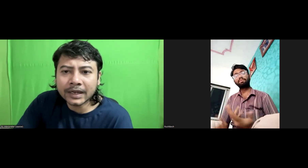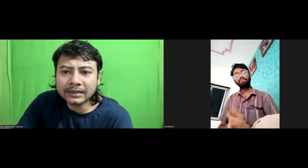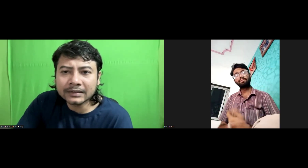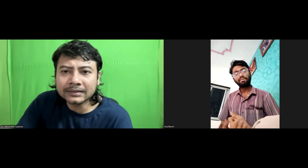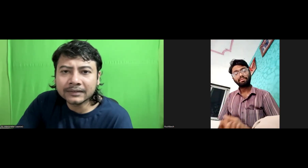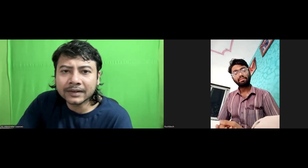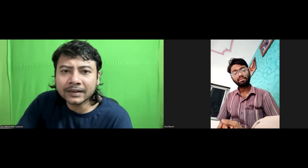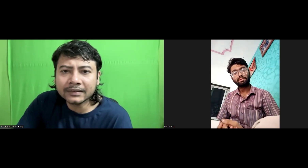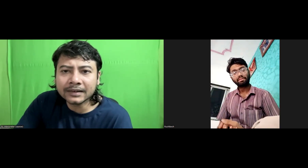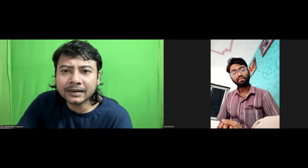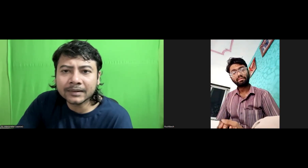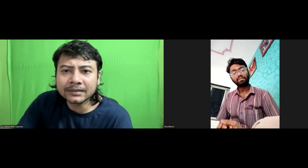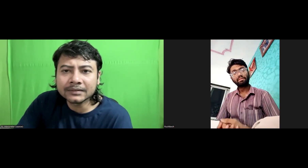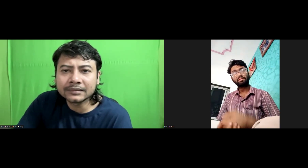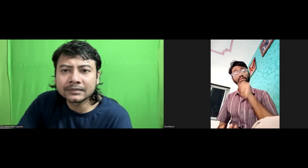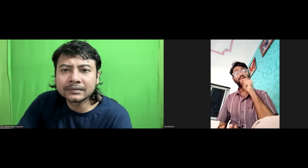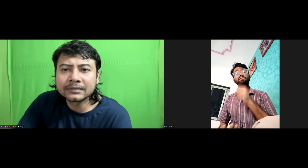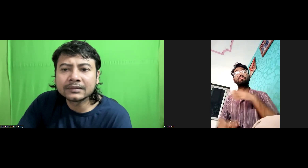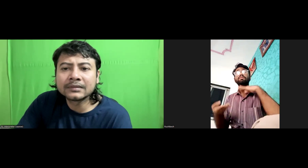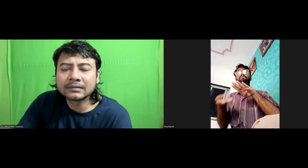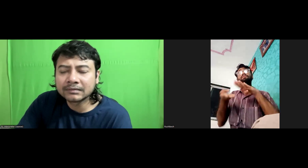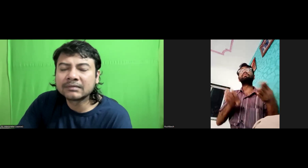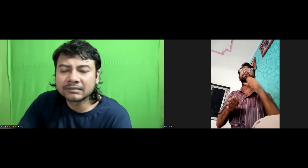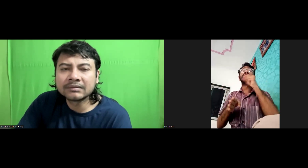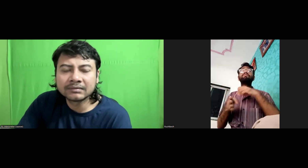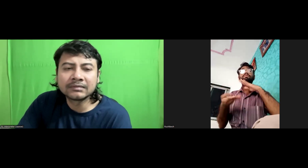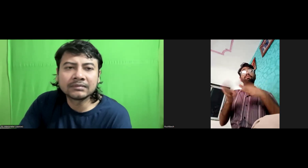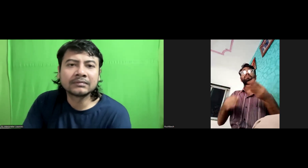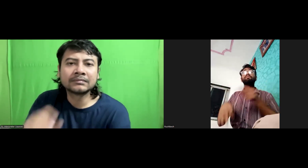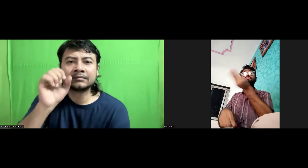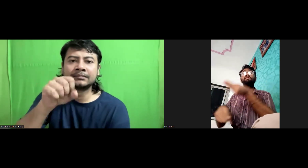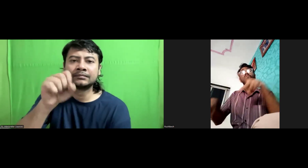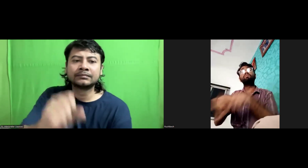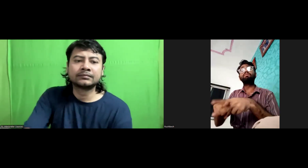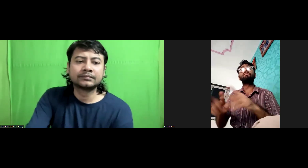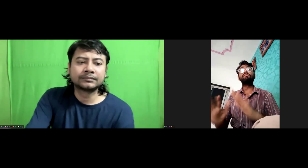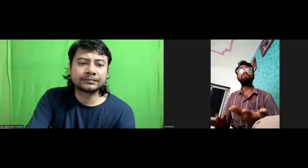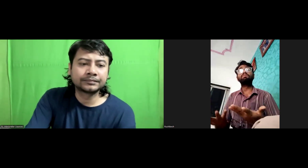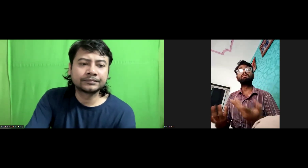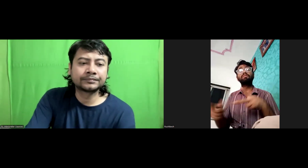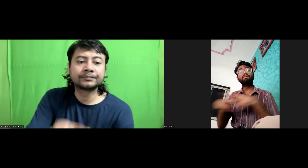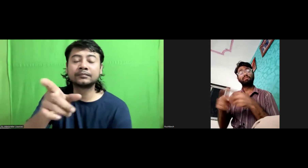डू एनी आरती एंड स्टफ लाइक दैट इज दैट राइट माता जी। या दैट्स ट्रू फॉर एटलीस्ट फॉर 13 डेज